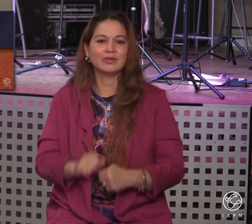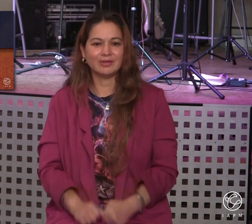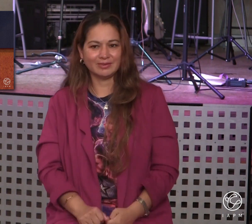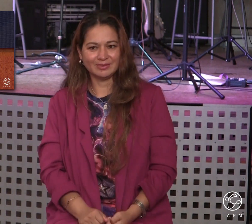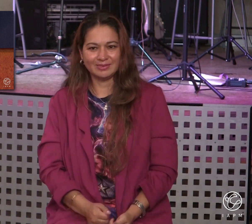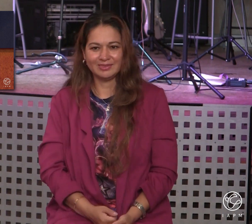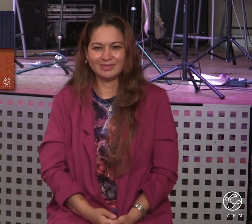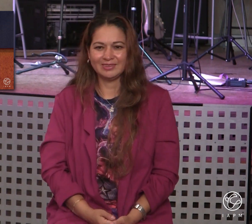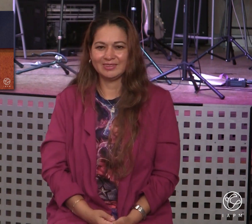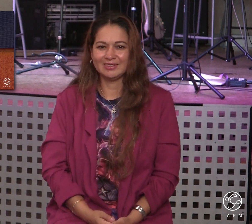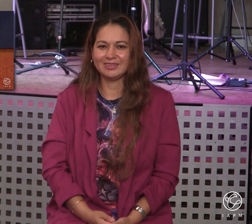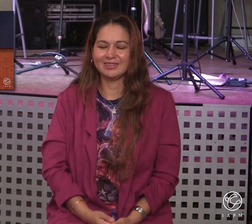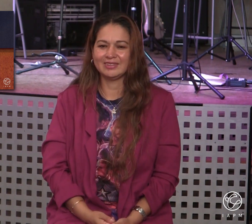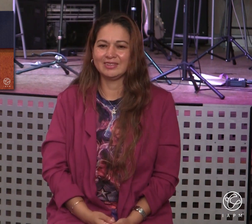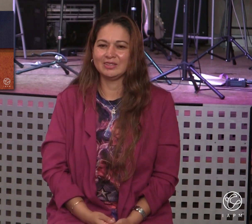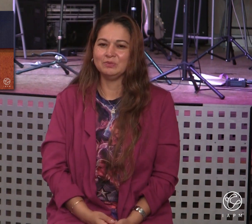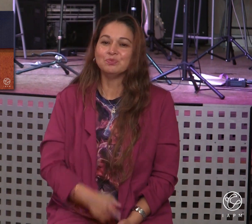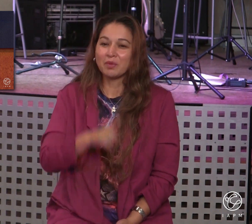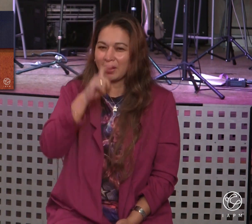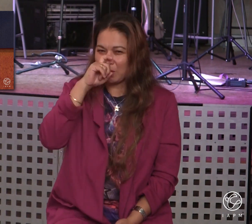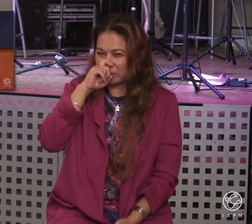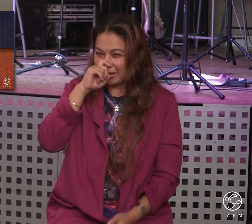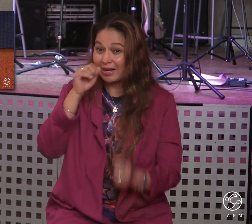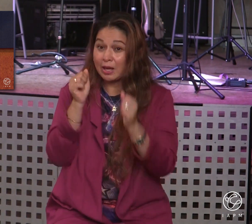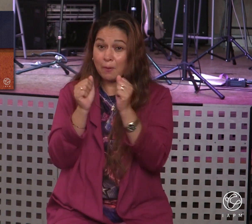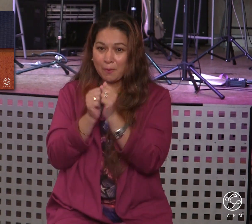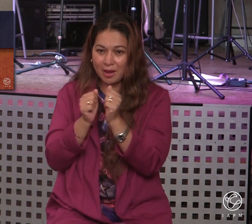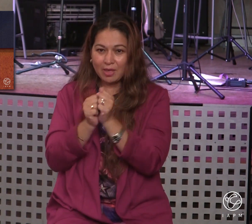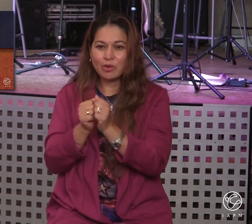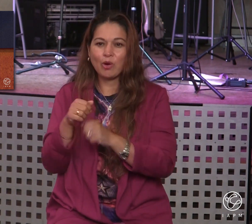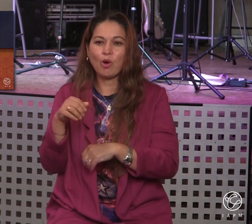todo Jesucristo suben a la barca, ellos dicen,